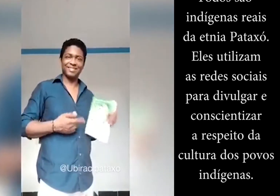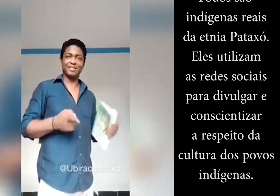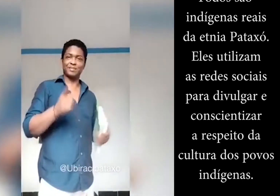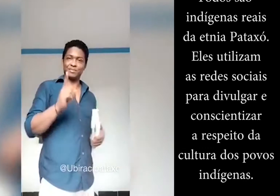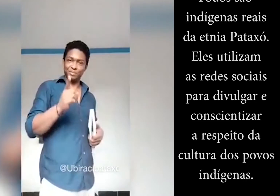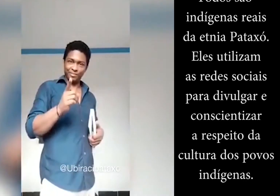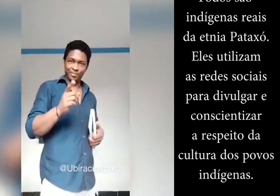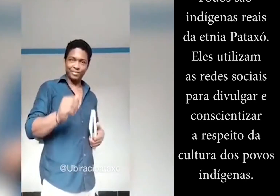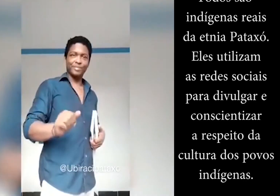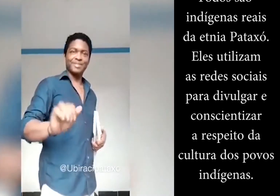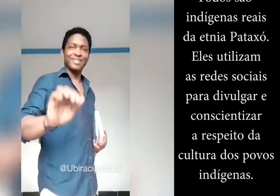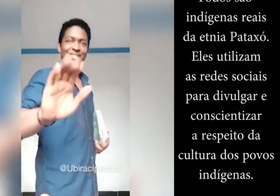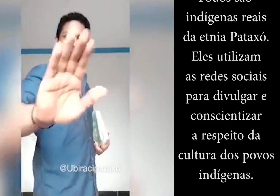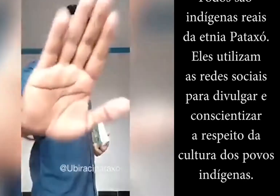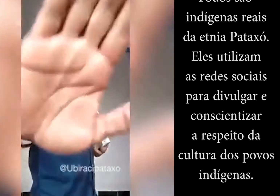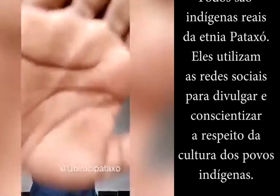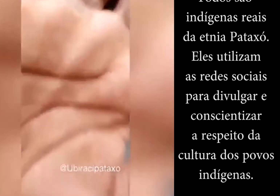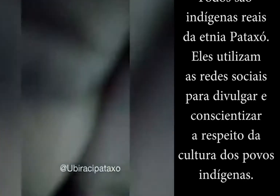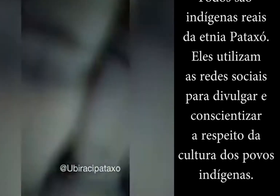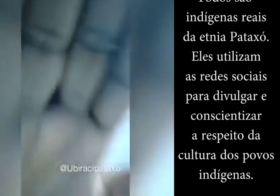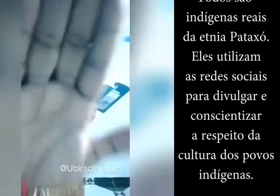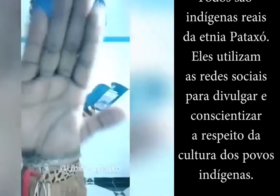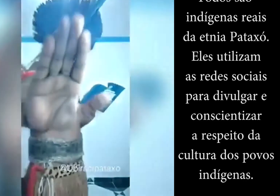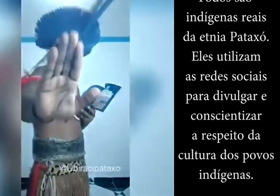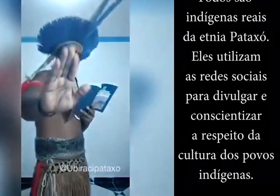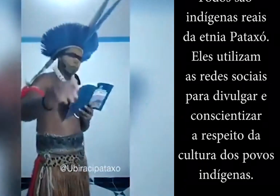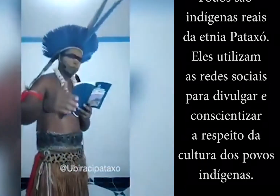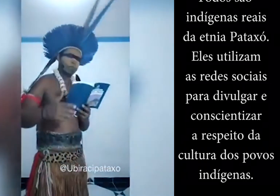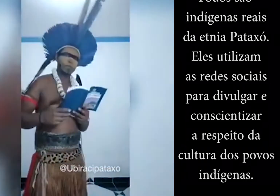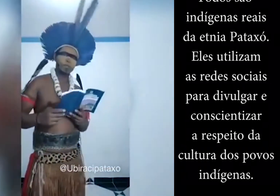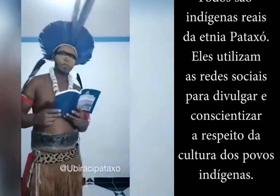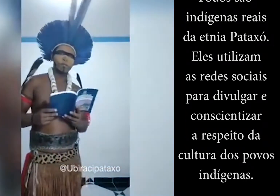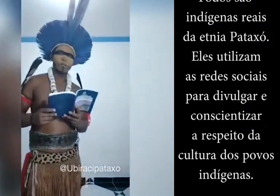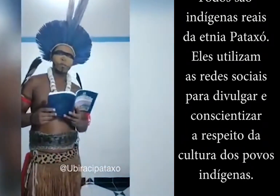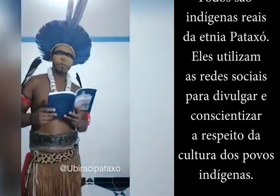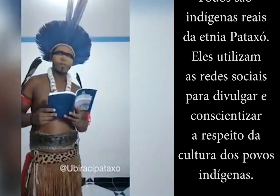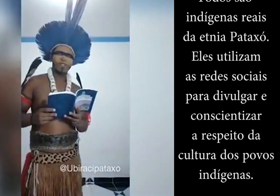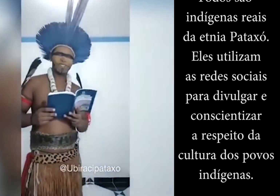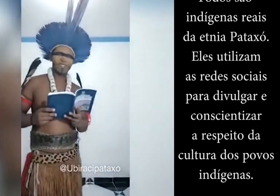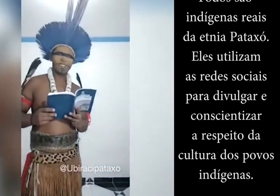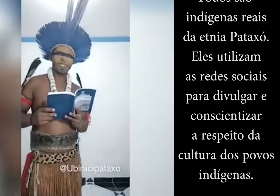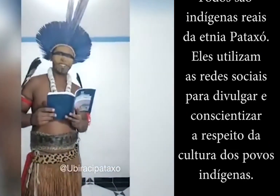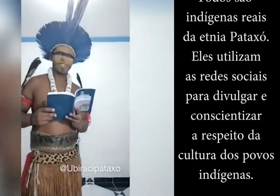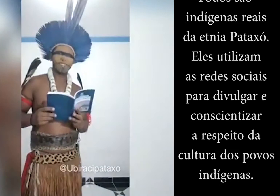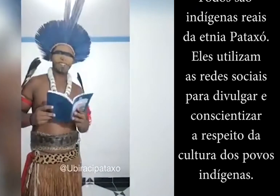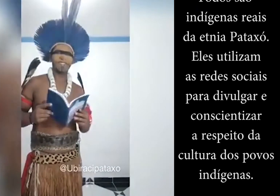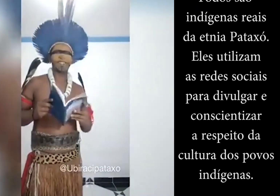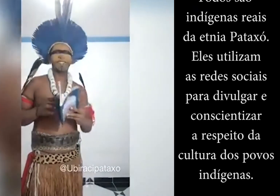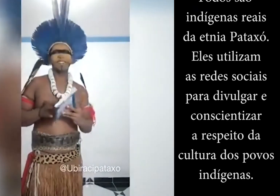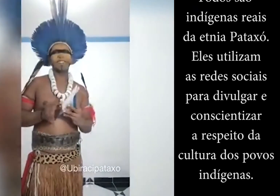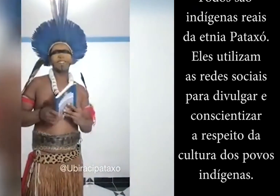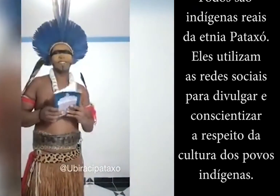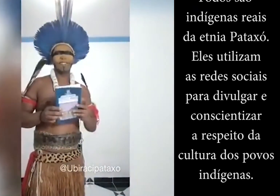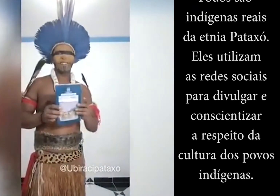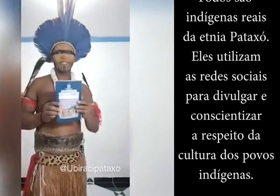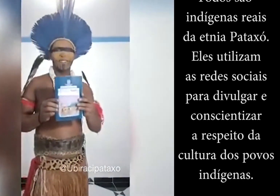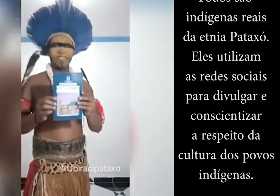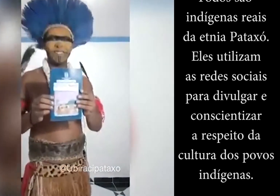ser civilizado. Dispensa elogio exótica, homenagens racistas patéticas. Nossa presença além de estatísticas,